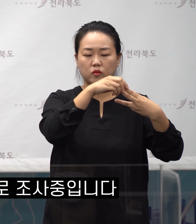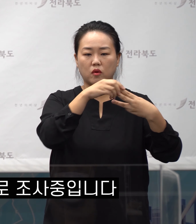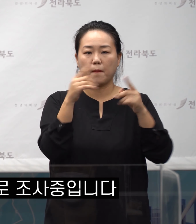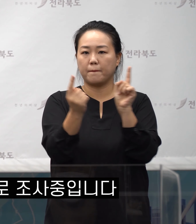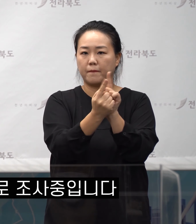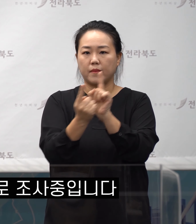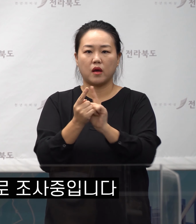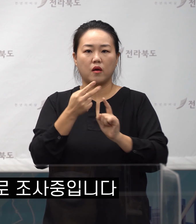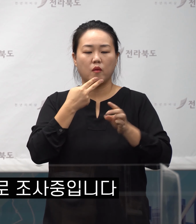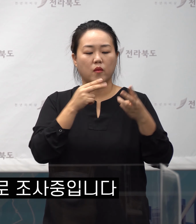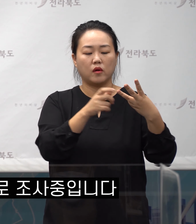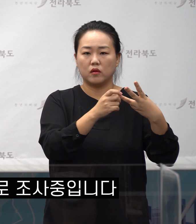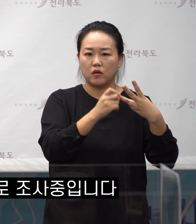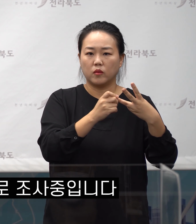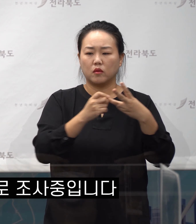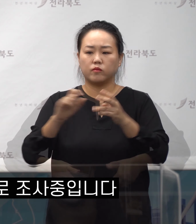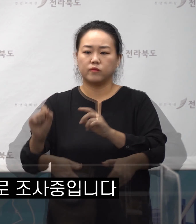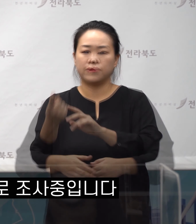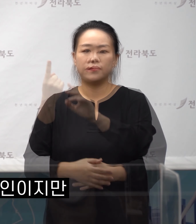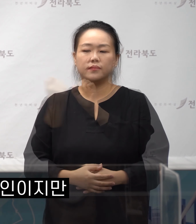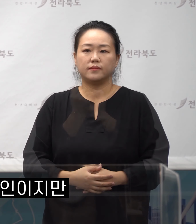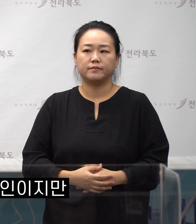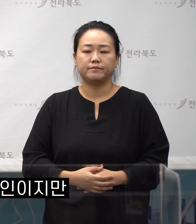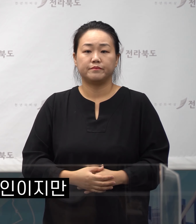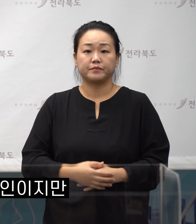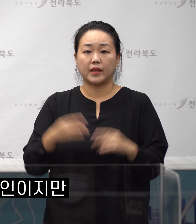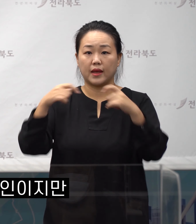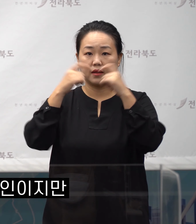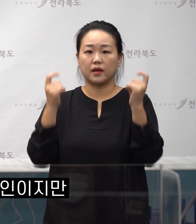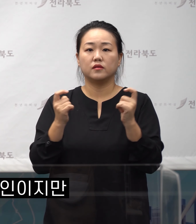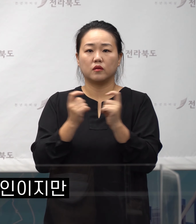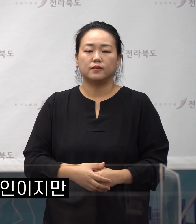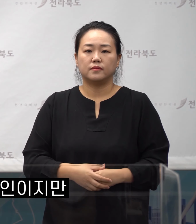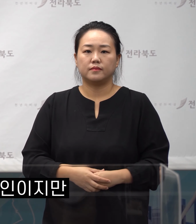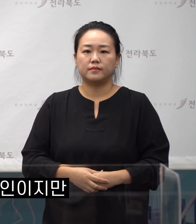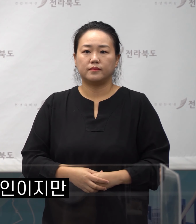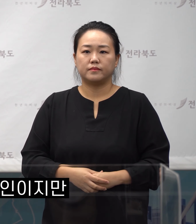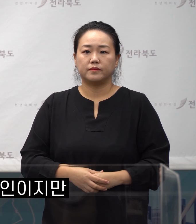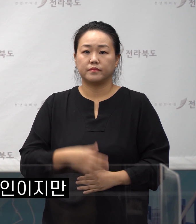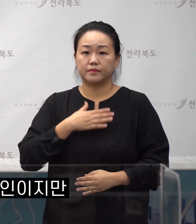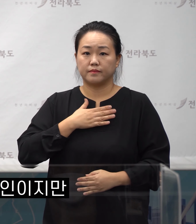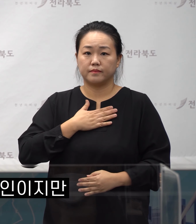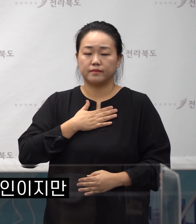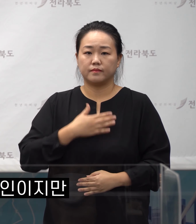분은 감염 경로 조사 중입니다. 개인적으로 저도